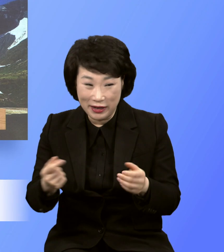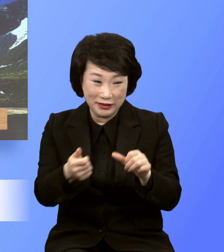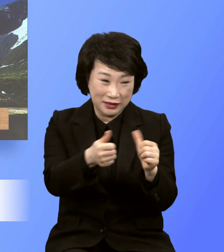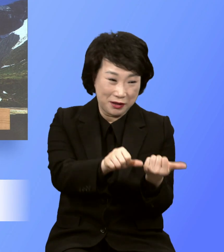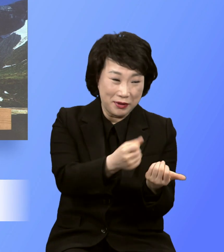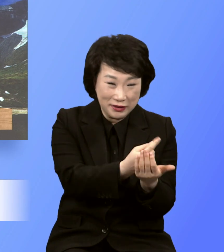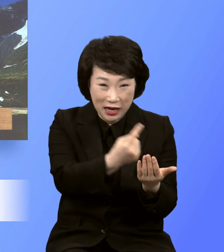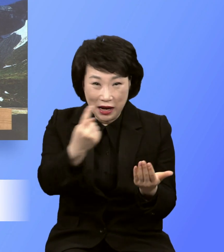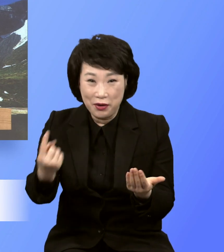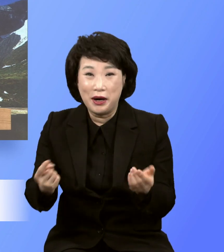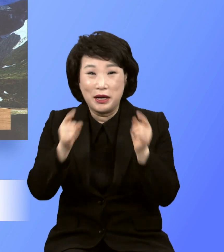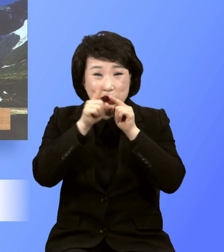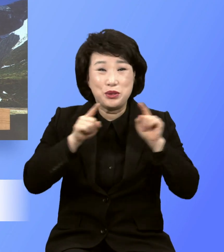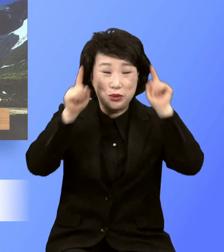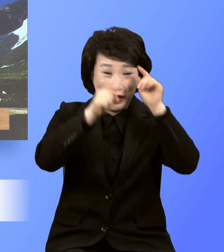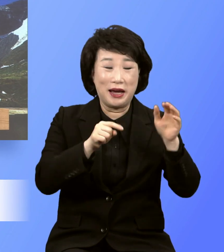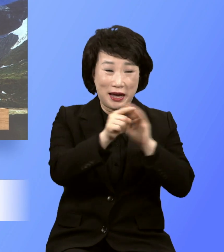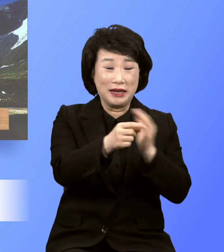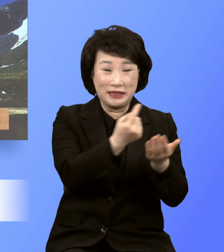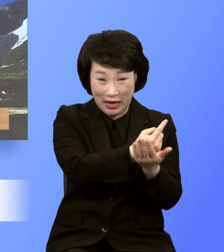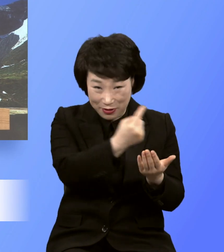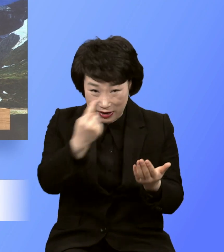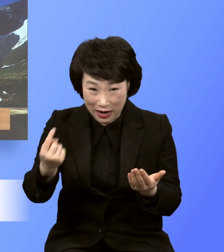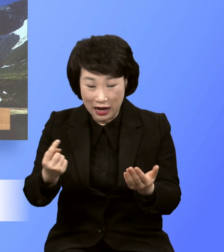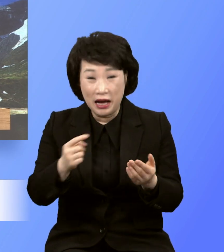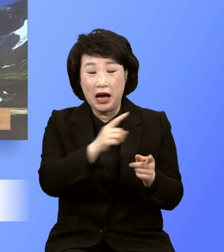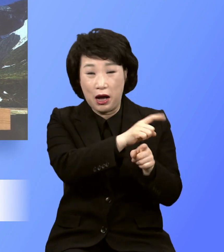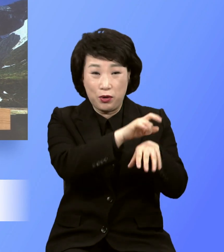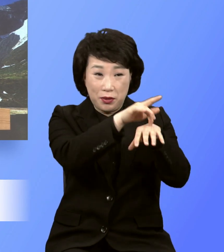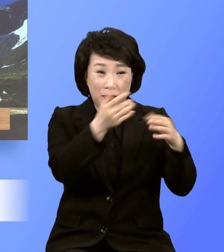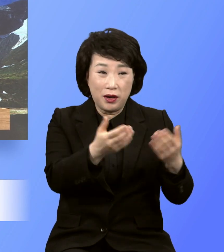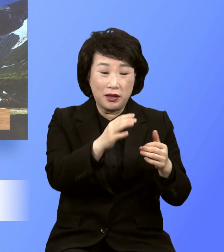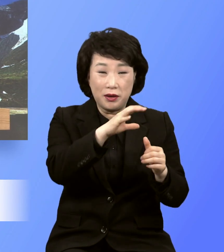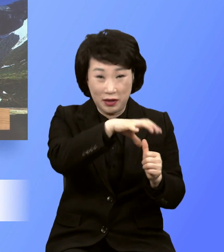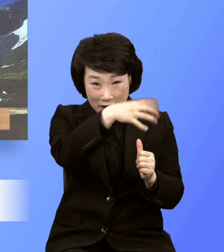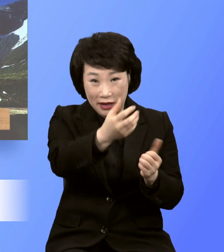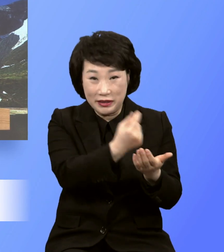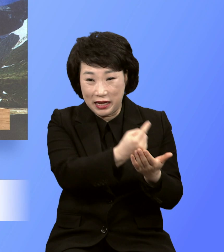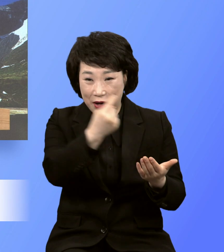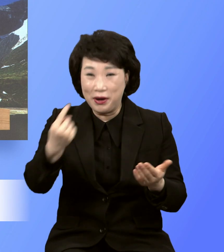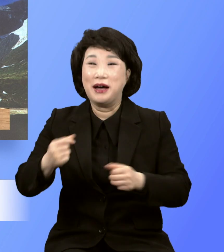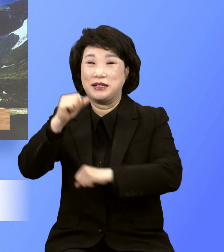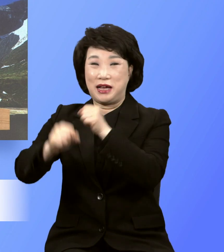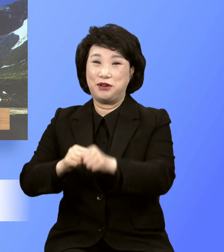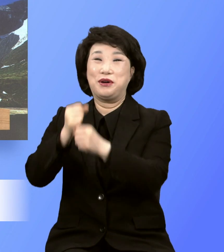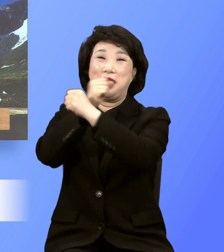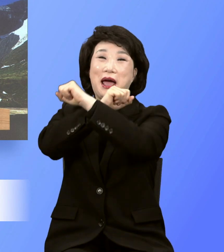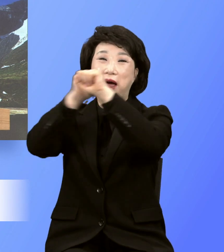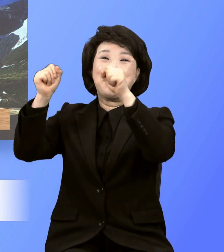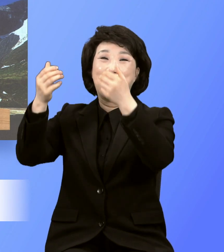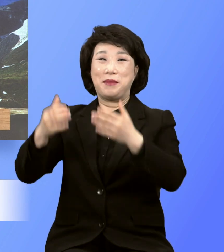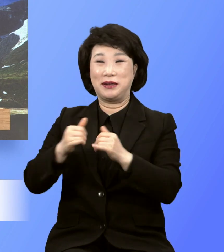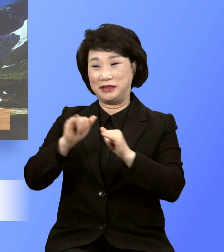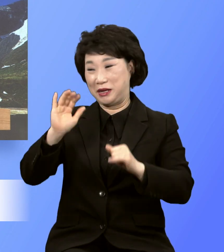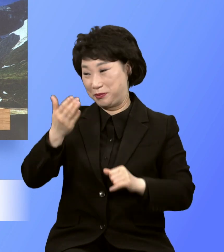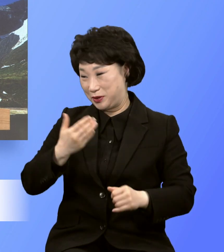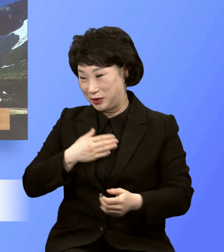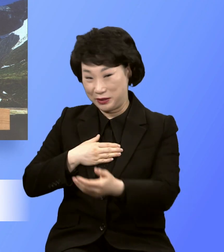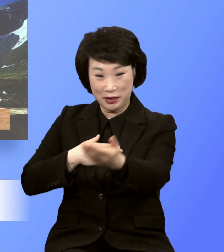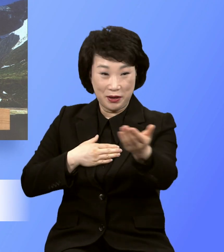사망에서 지옥에서 마귀 사탄 귀신의 손에서 자유한 해방된 자가 되는